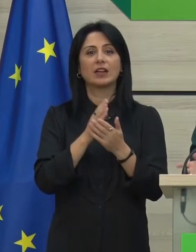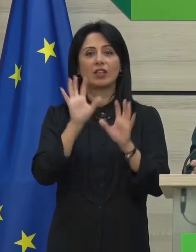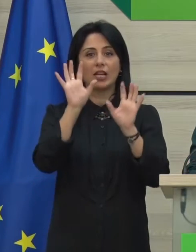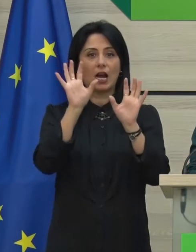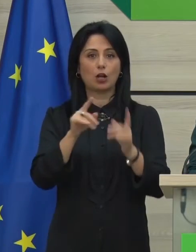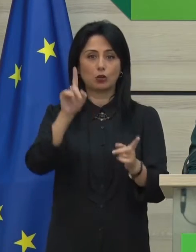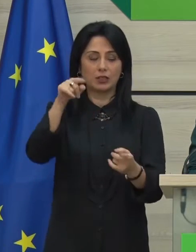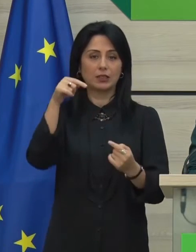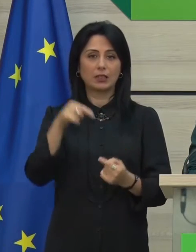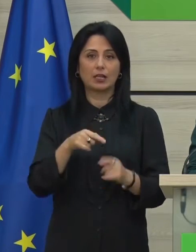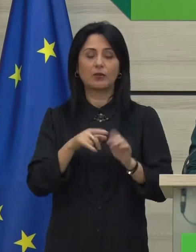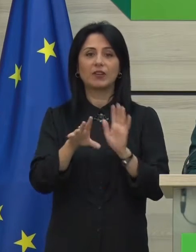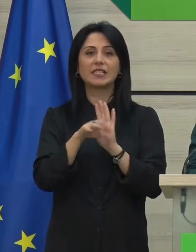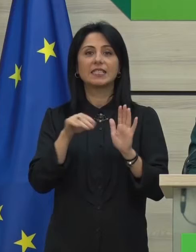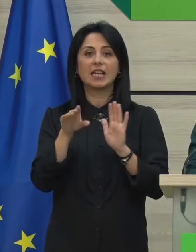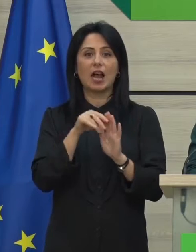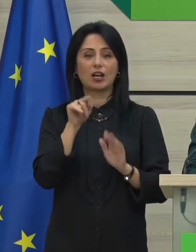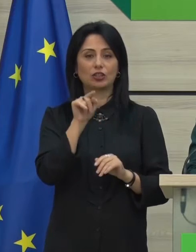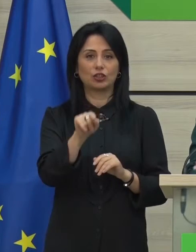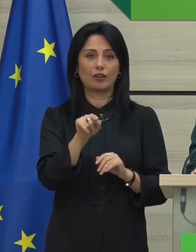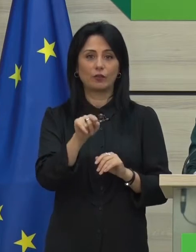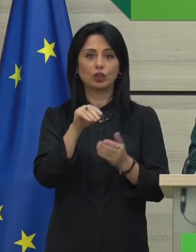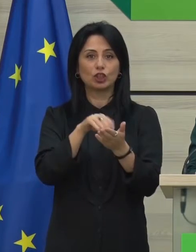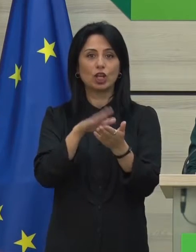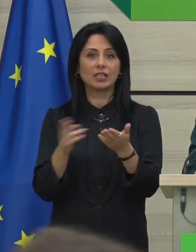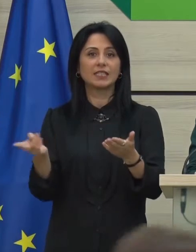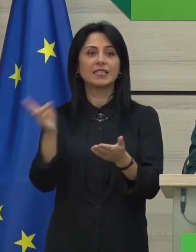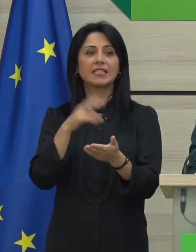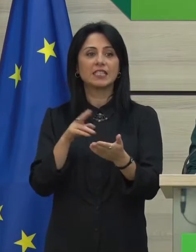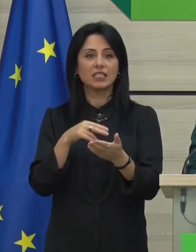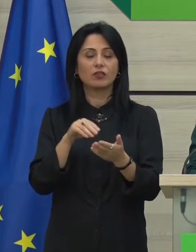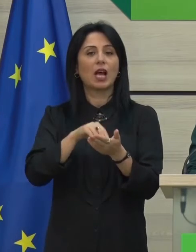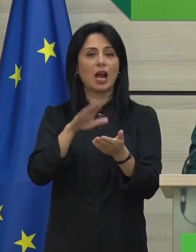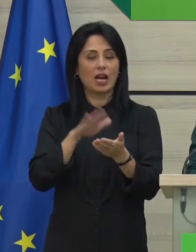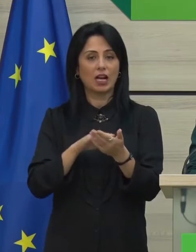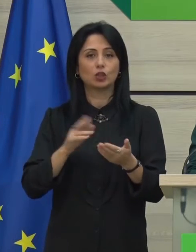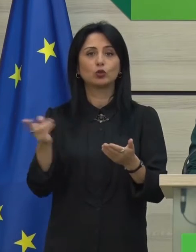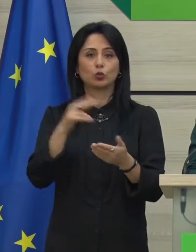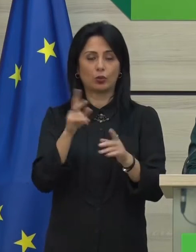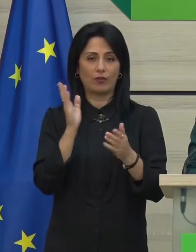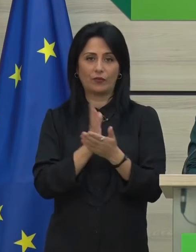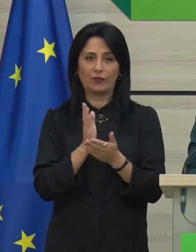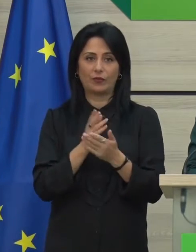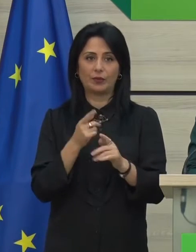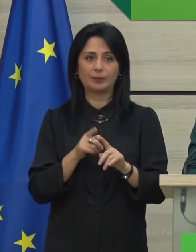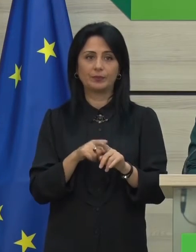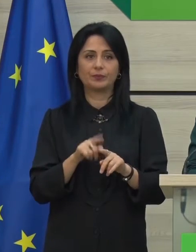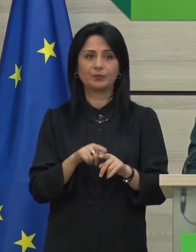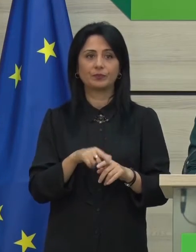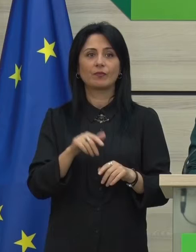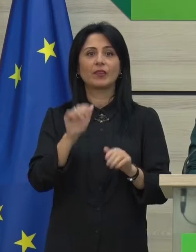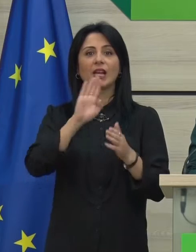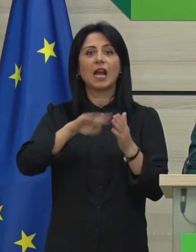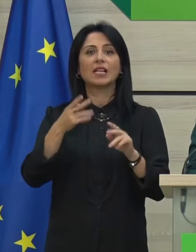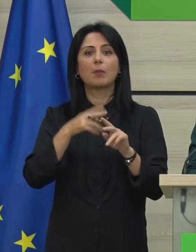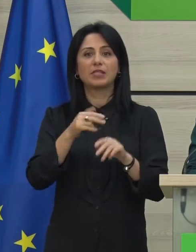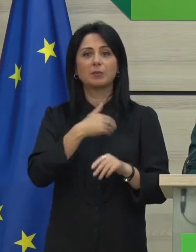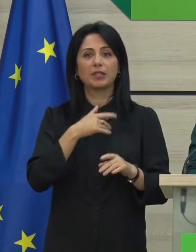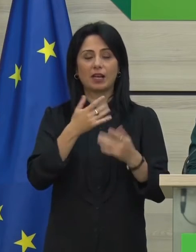კანონის თანახმად საარჩევნო ჩანაწერთა წიგნიც და სარეგისტრაციო ჟურნალიც. Გარდა ამისა,